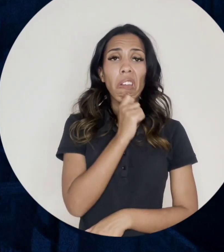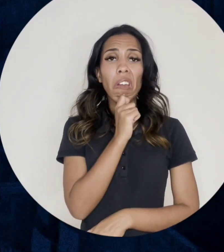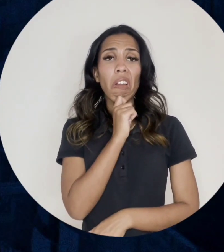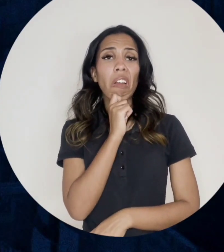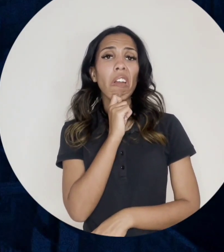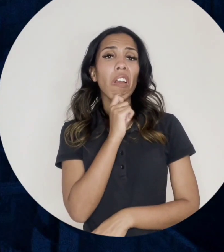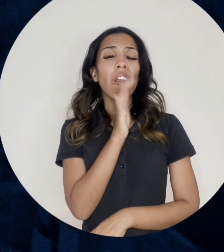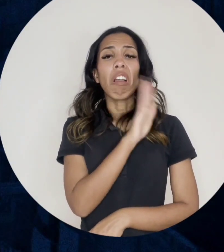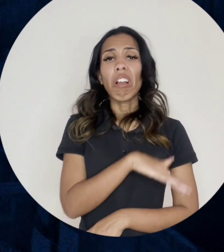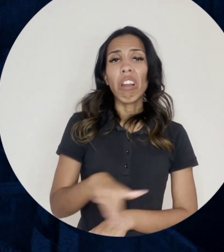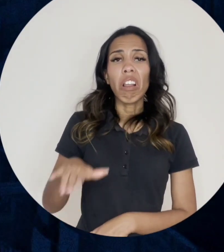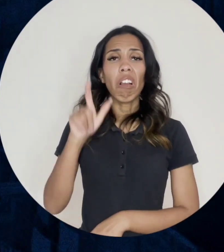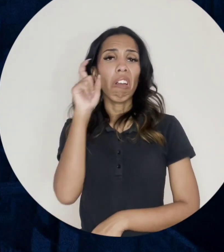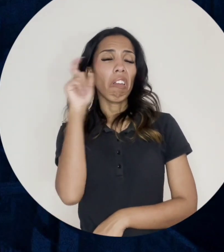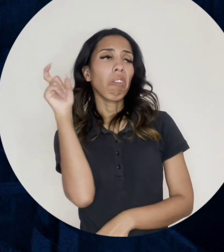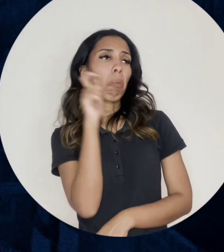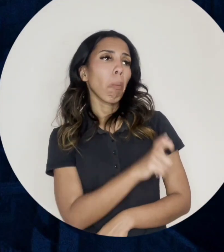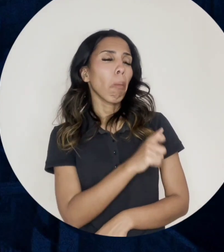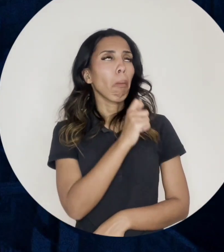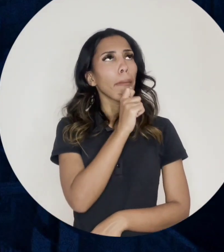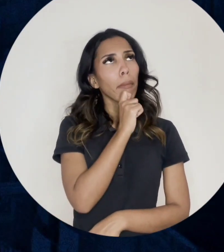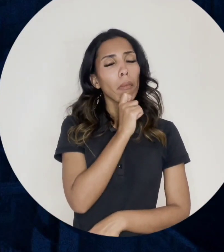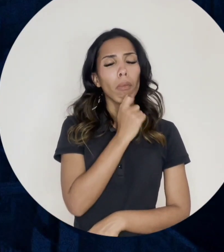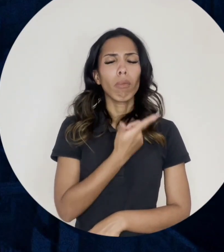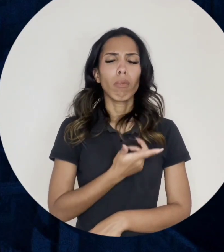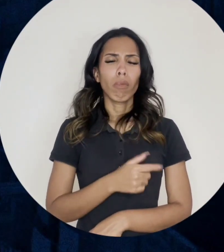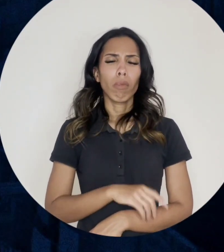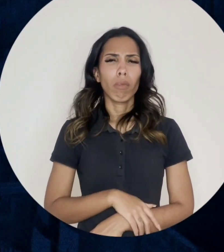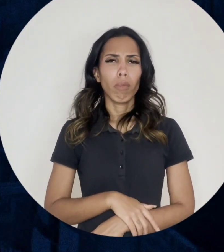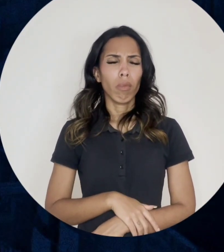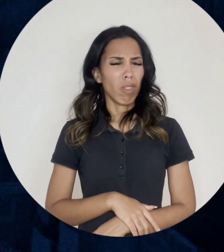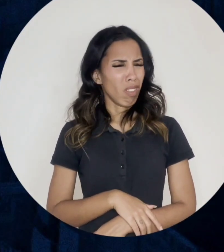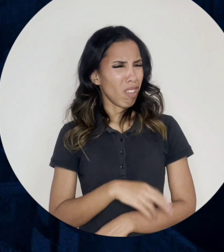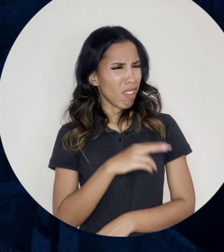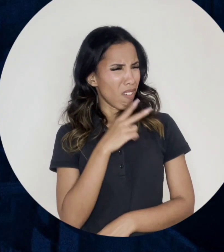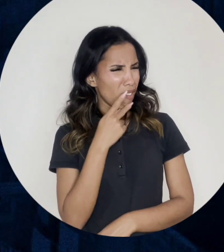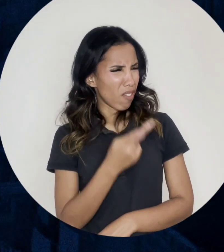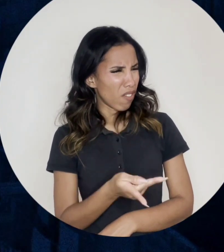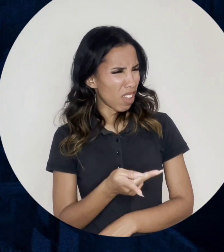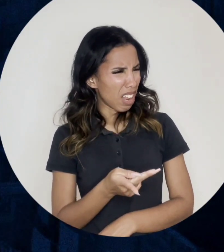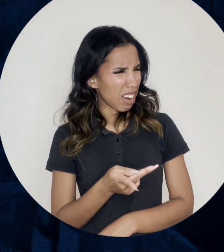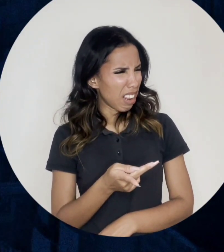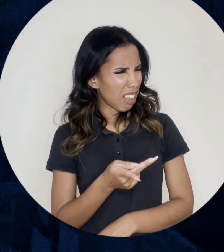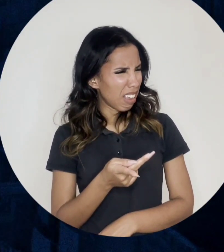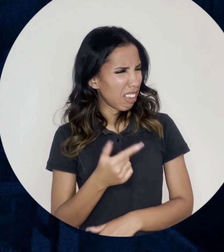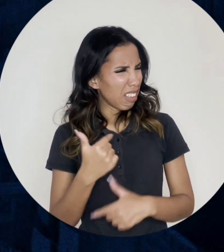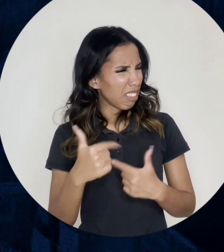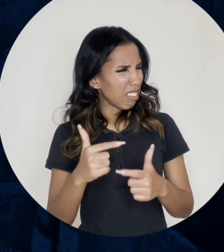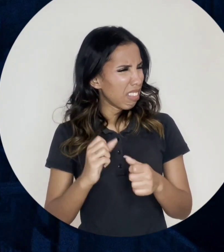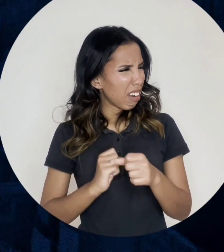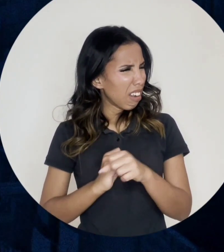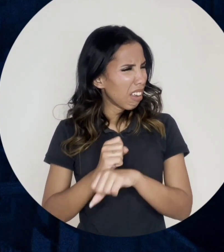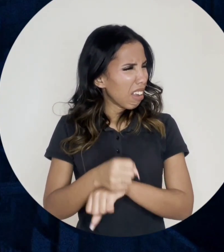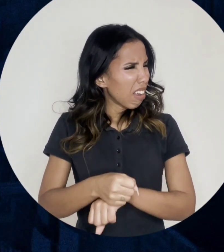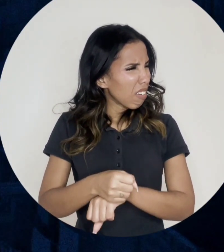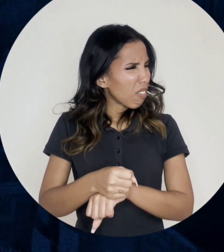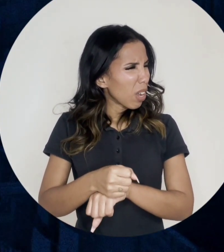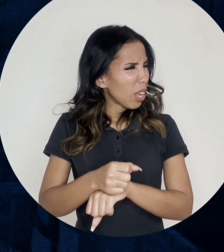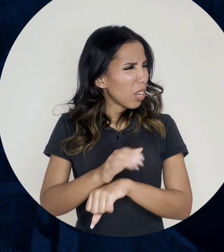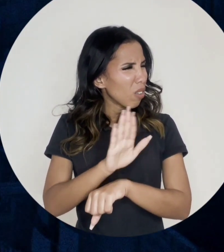daí não se interessam. Falei, não se interessa trabalho infantil, mas o que que vocês